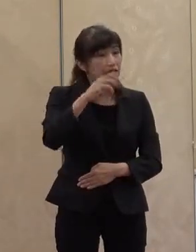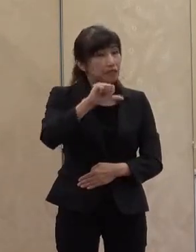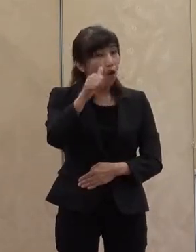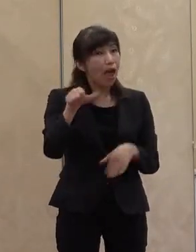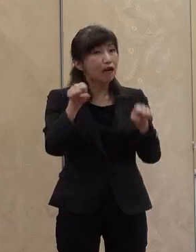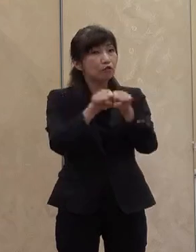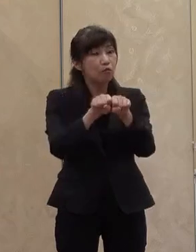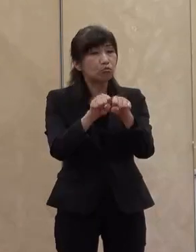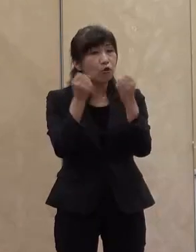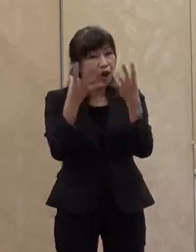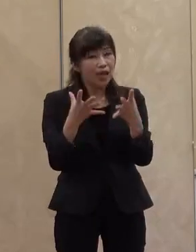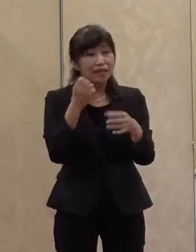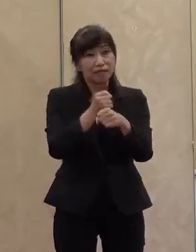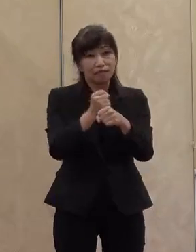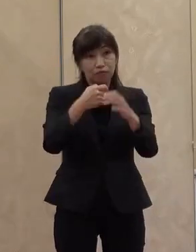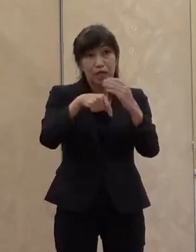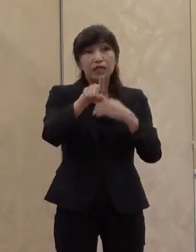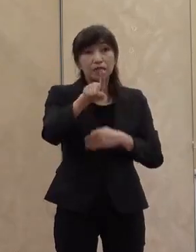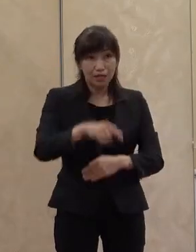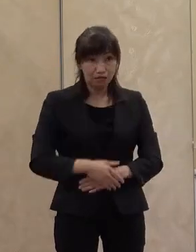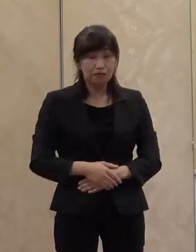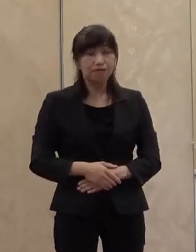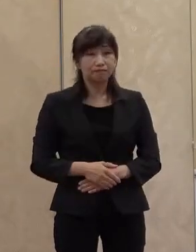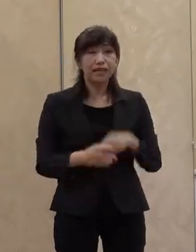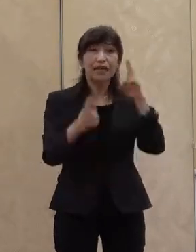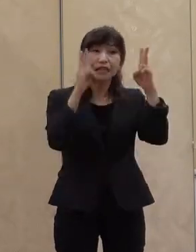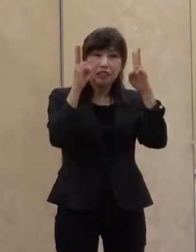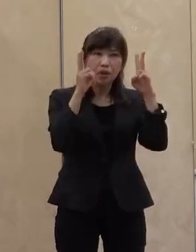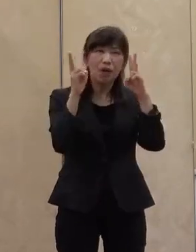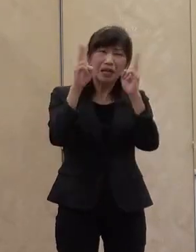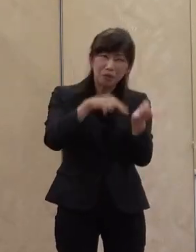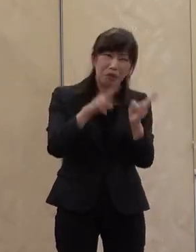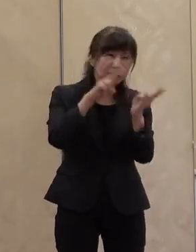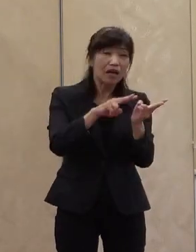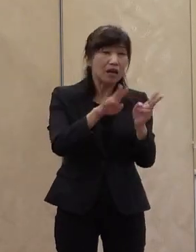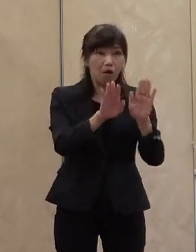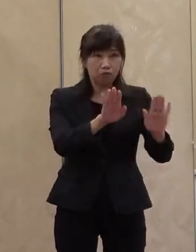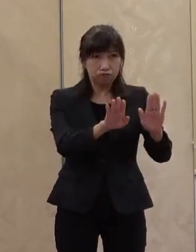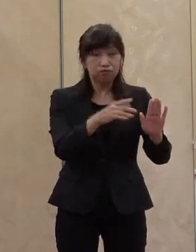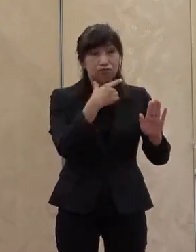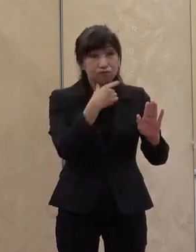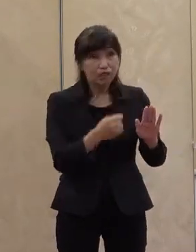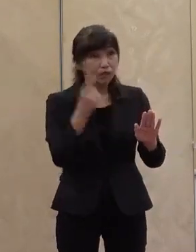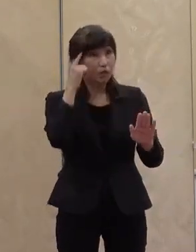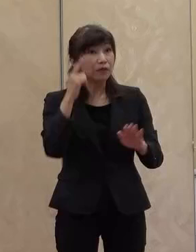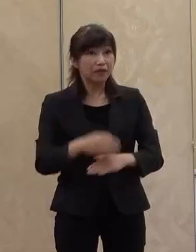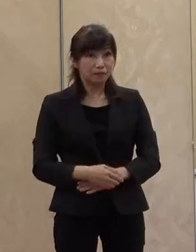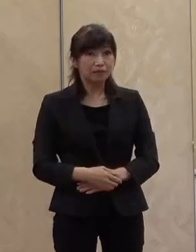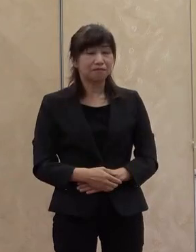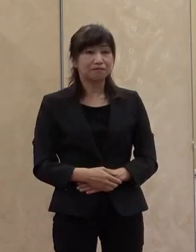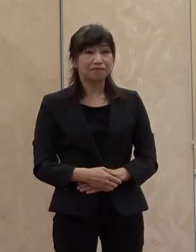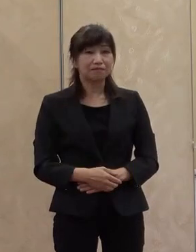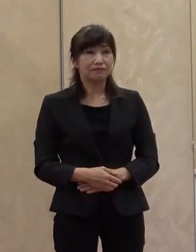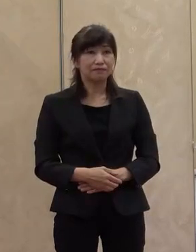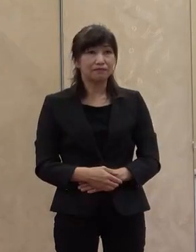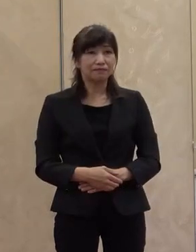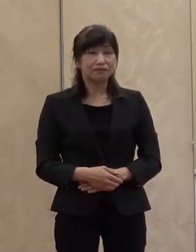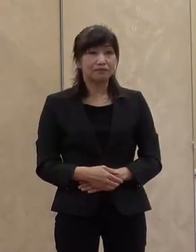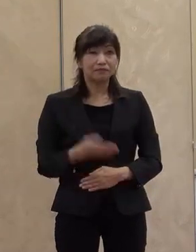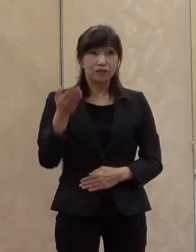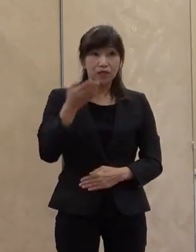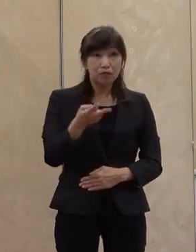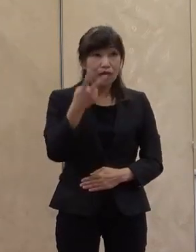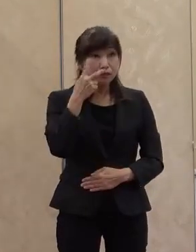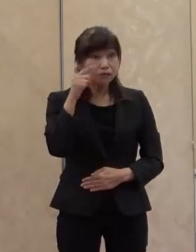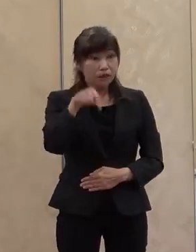新たに確保していくということです。まあ、これによって企業の倒産を防いでいくということをしてまいりたいと思います。それからこっちが2つ目ですけ